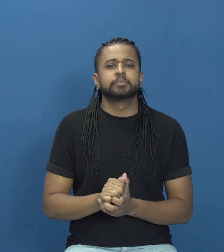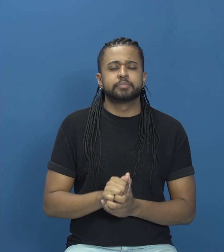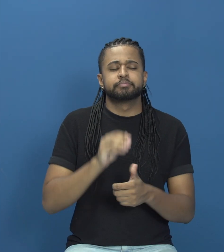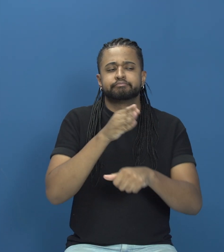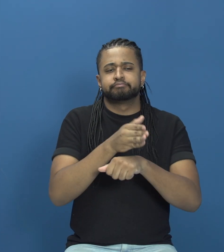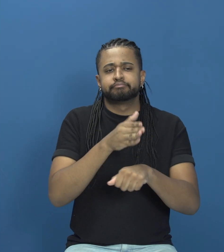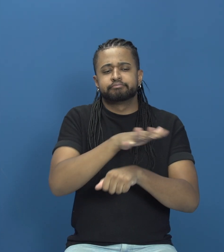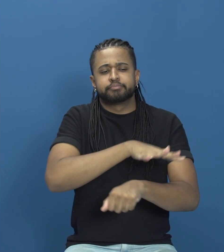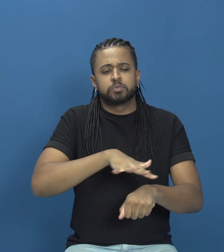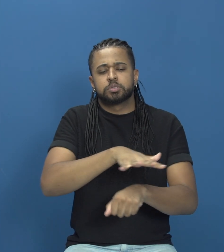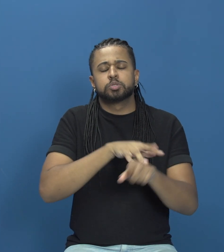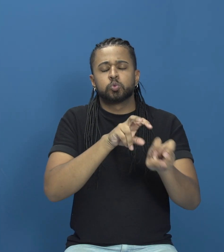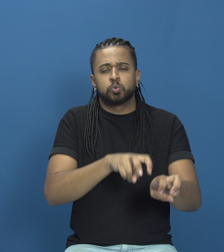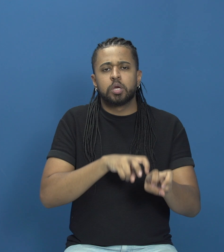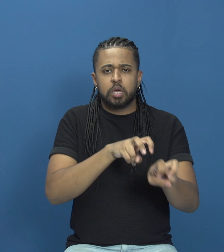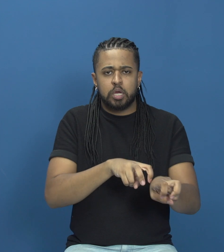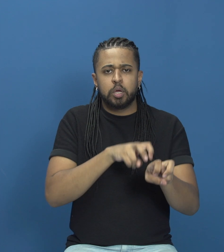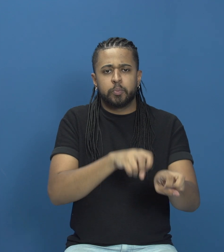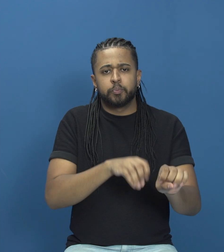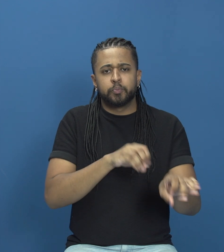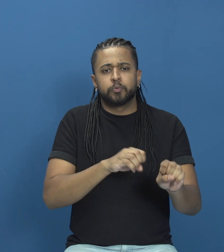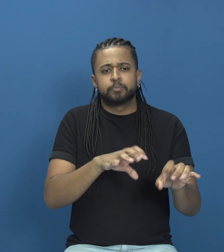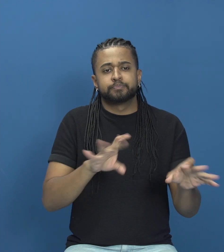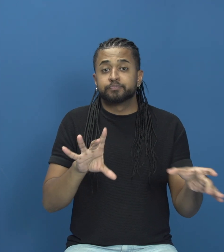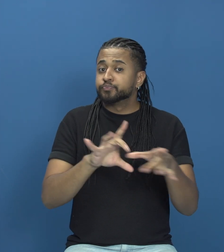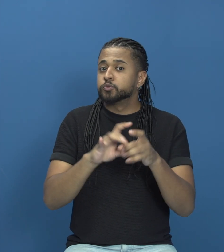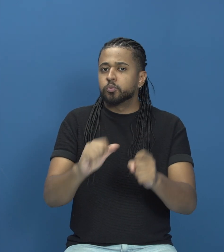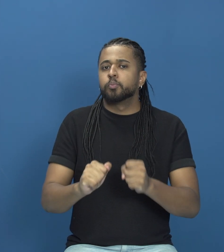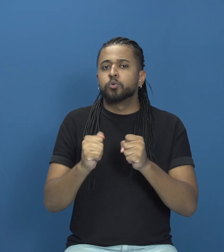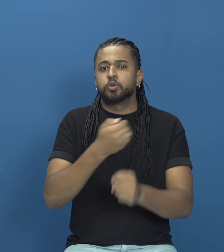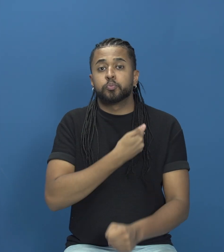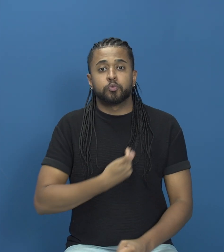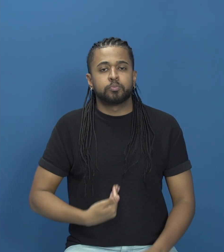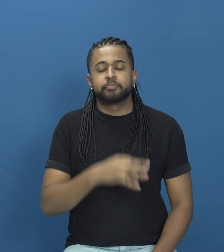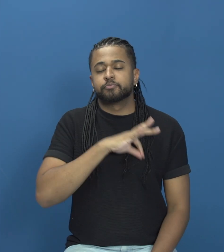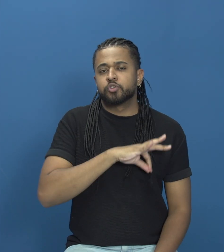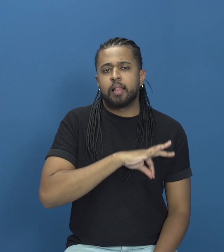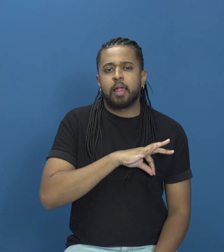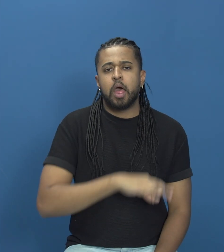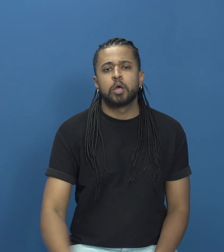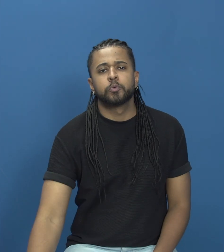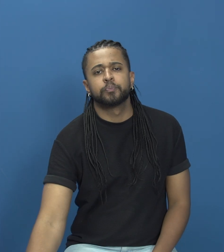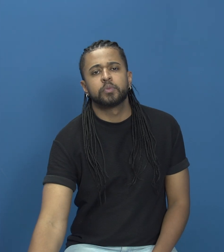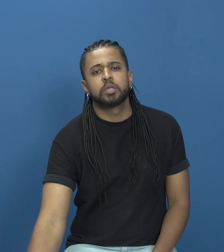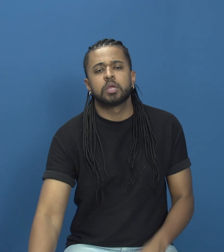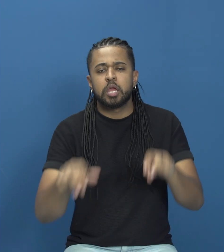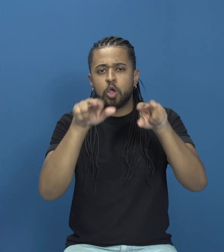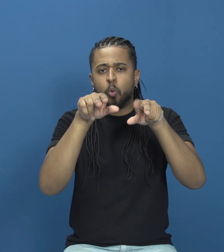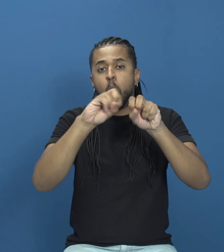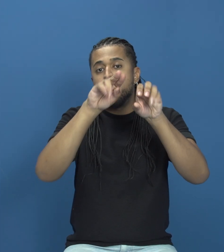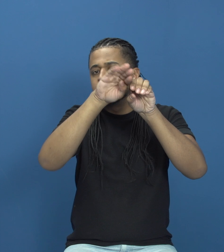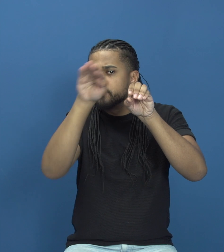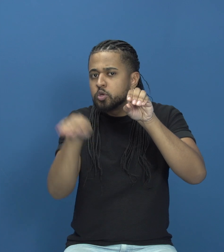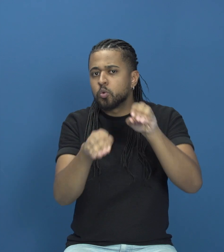atuam no âmbito da educação do campo, conveniadas com o poder público, com renda familiar bruta igual ou